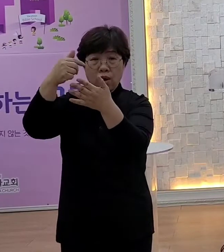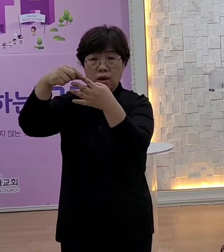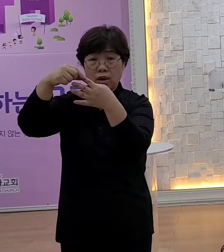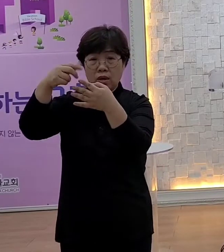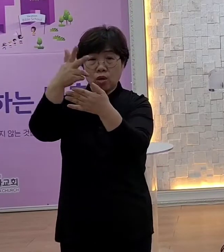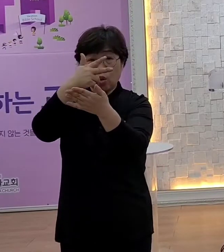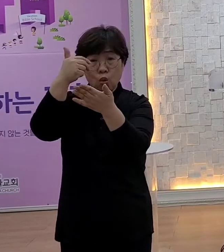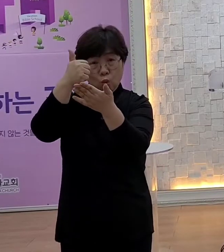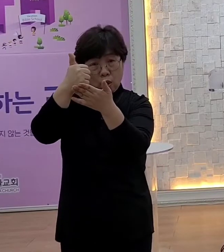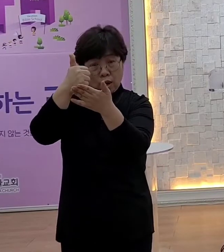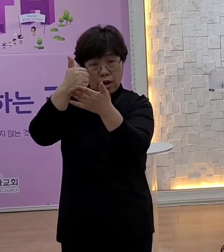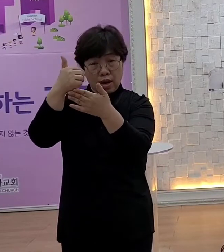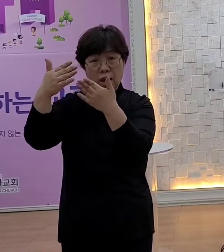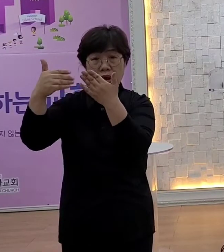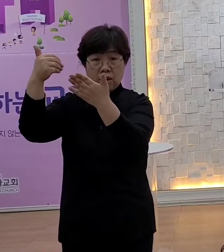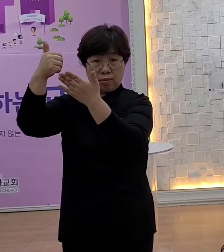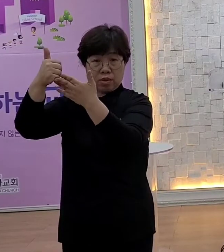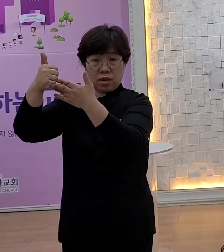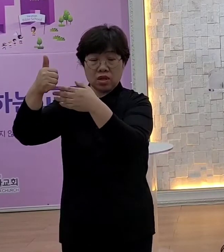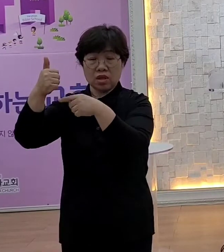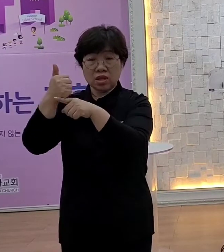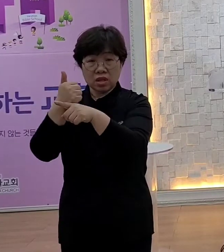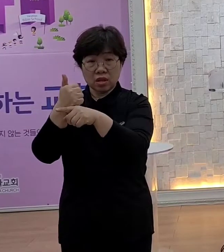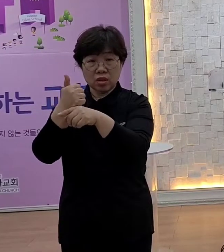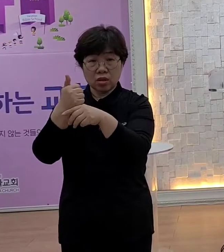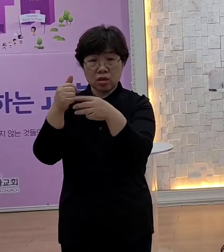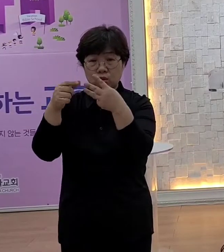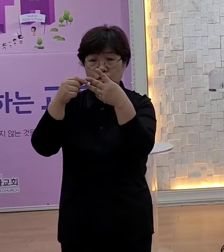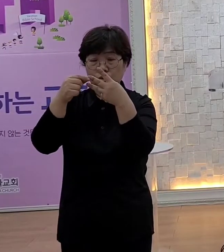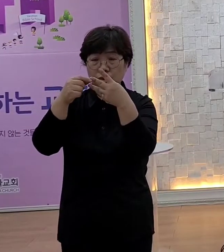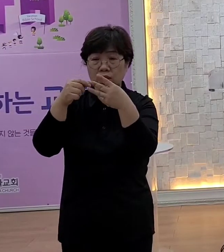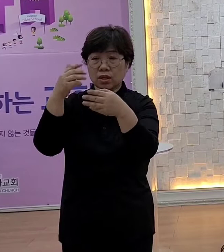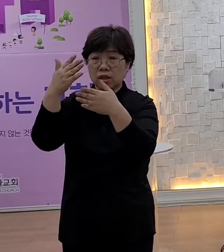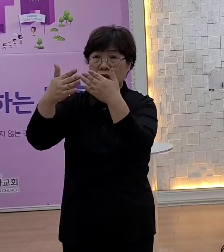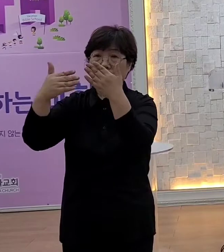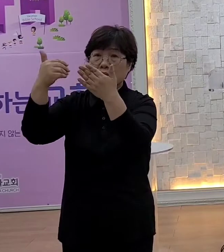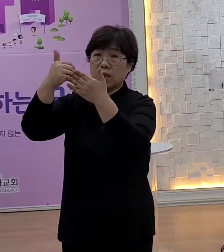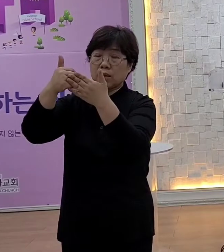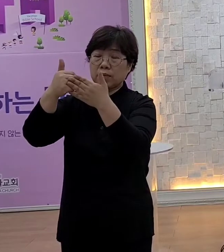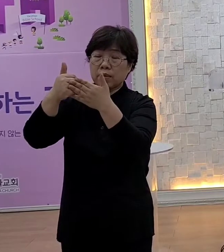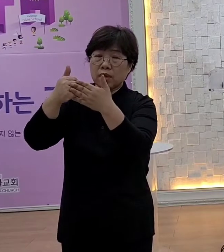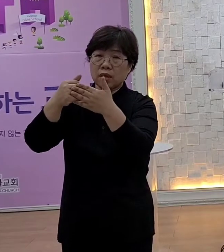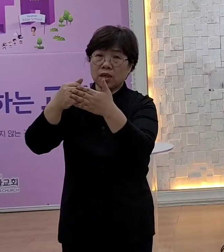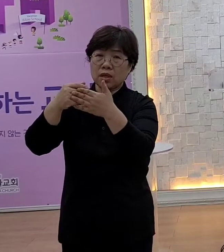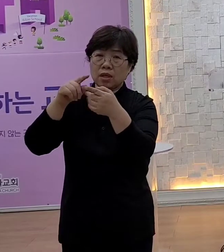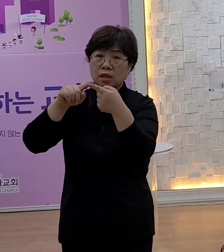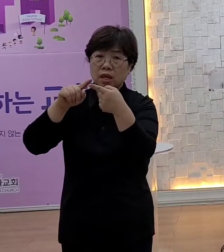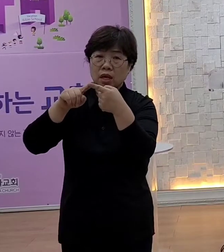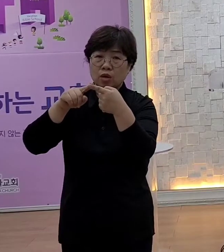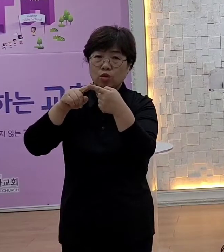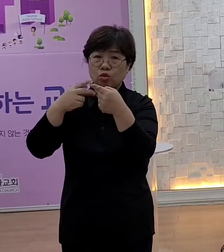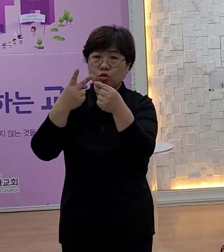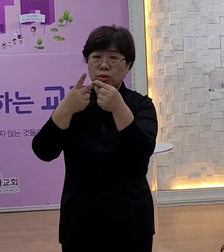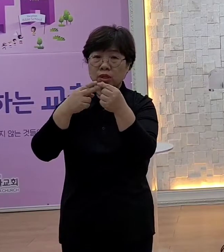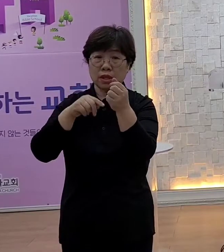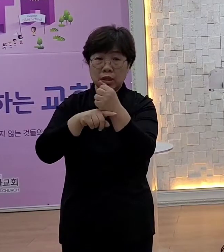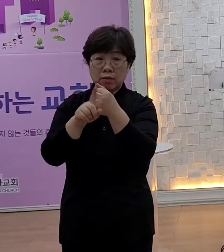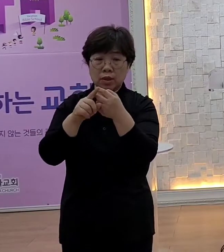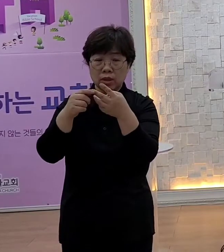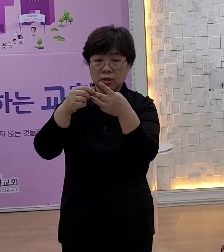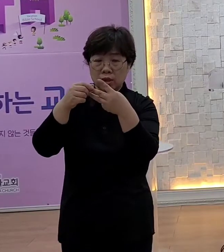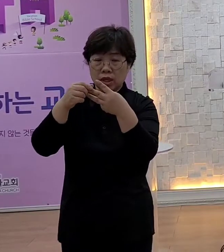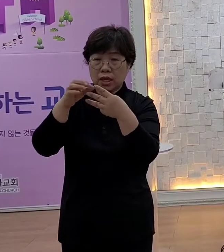야훼. 여호와라고 그래요. 그리고 또 하나님에 대한 또 다른 이름이 있어요. 엘로힘이라고 그래요.